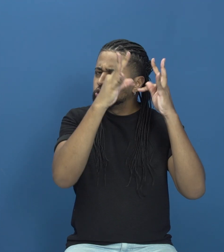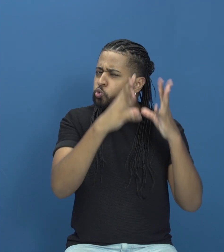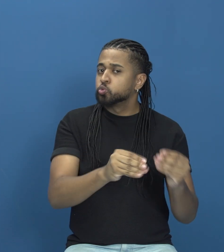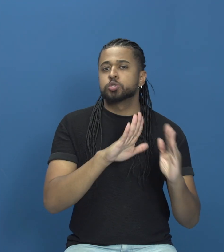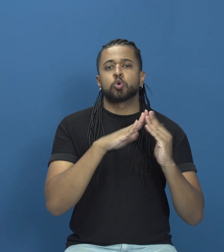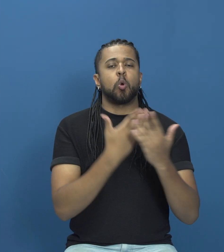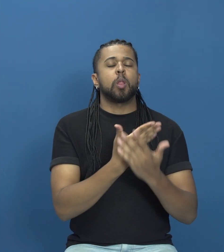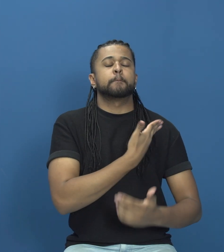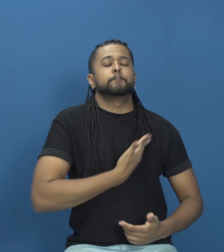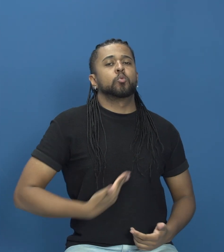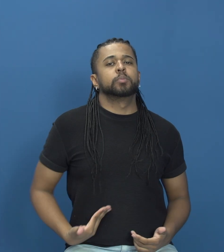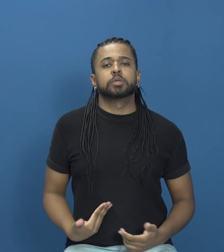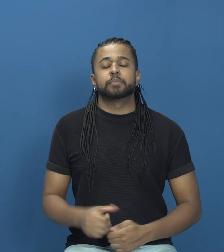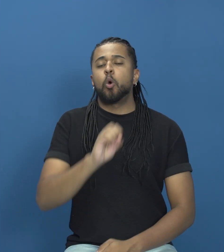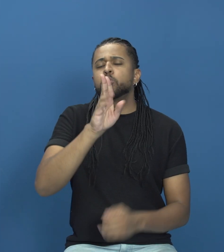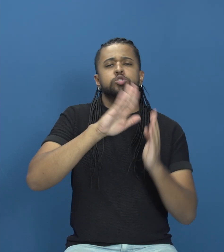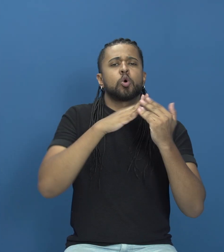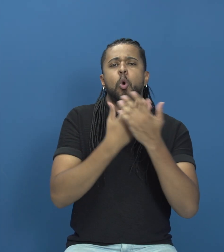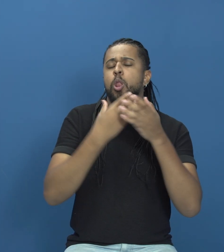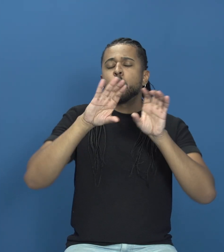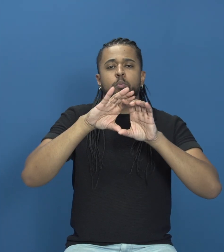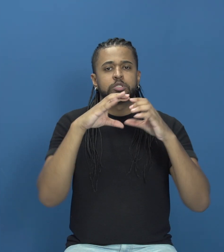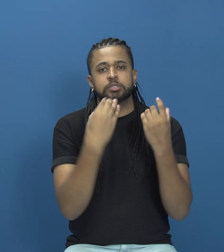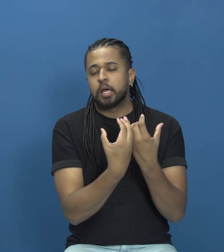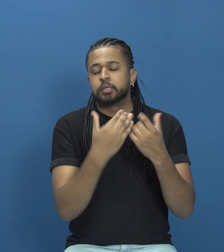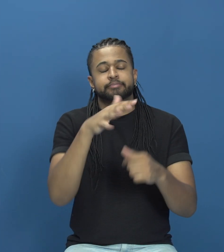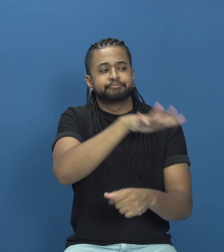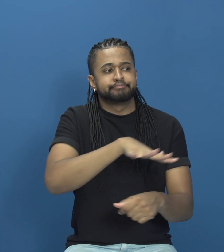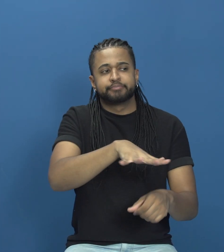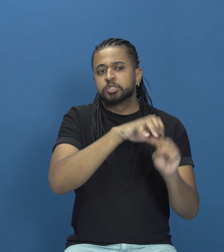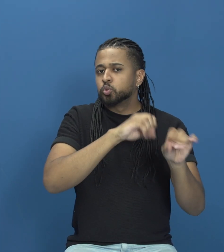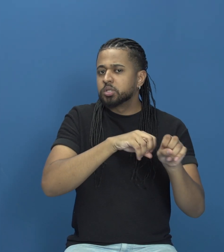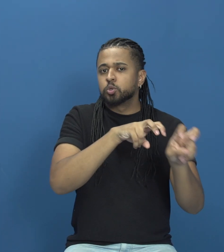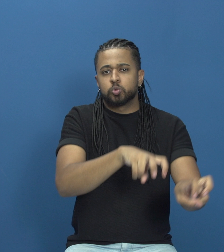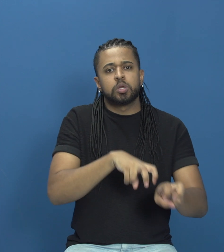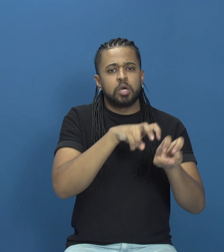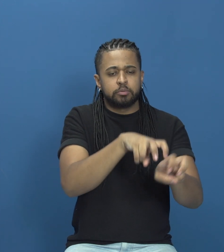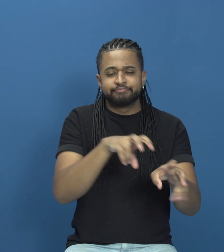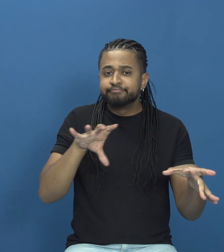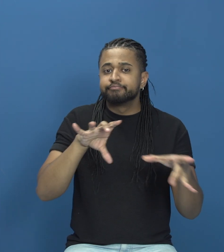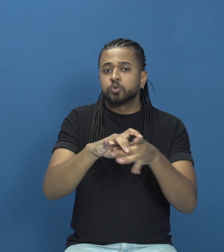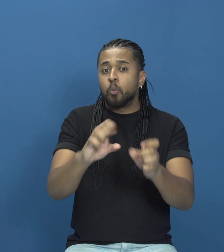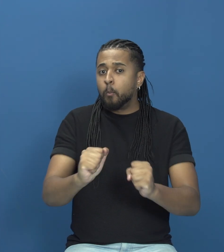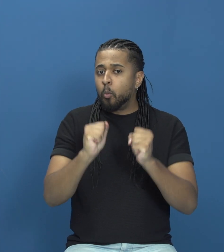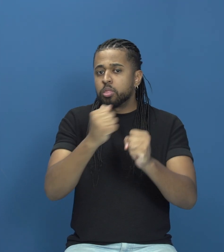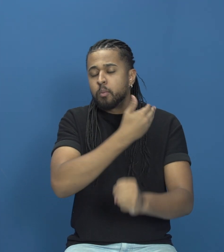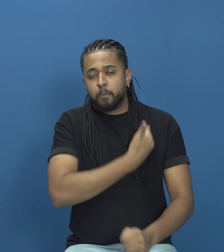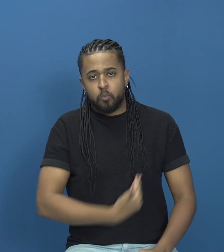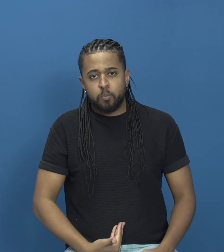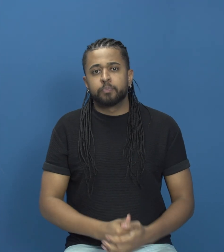integralmente em escolas públicas ou em escolas comunitárias no âmbito da educação do campo, conveniadas com o poder